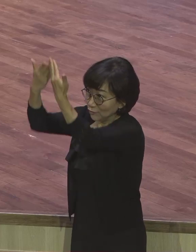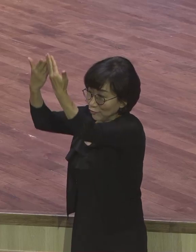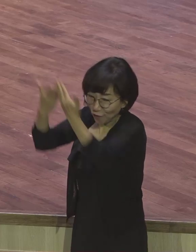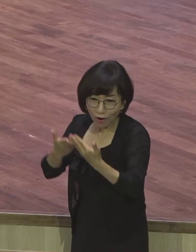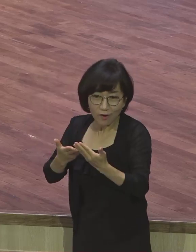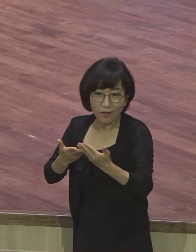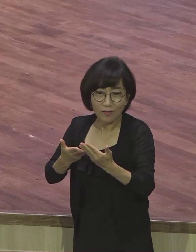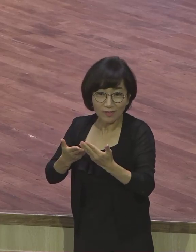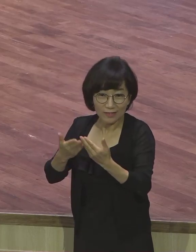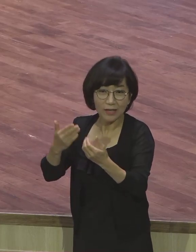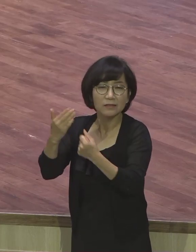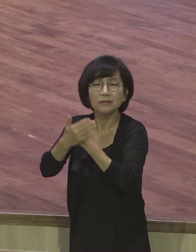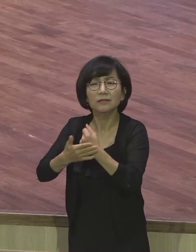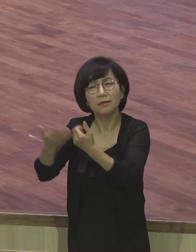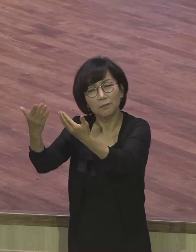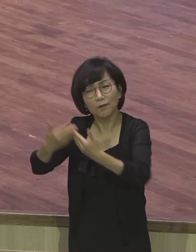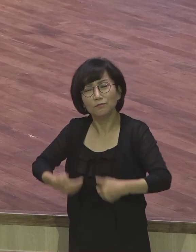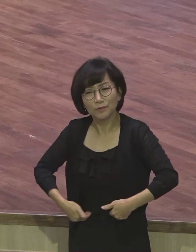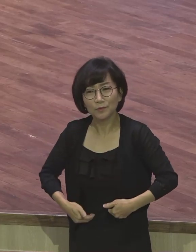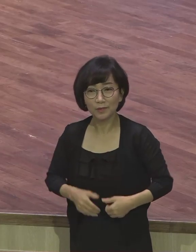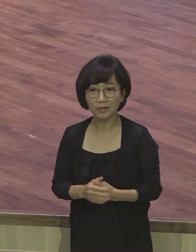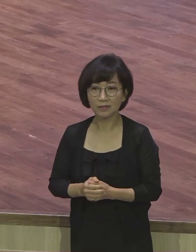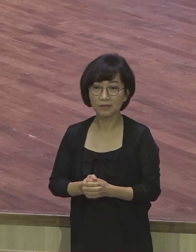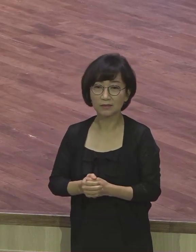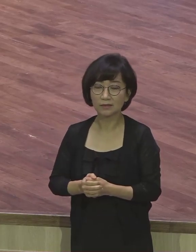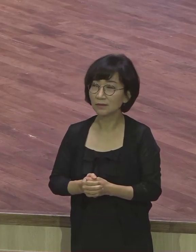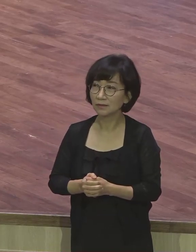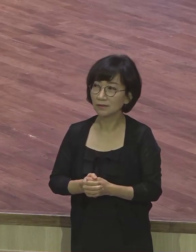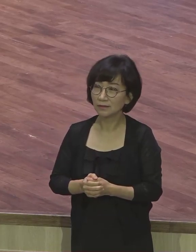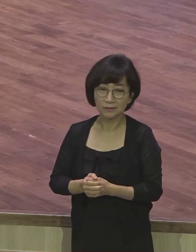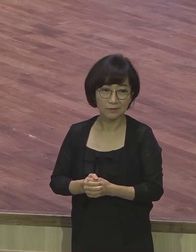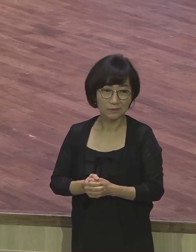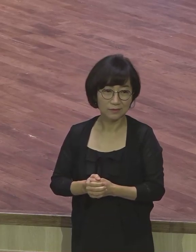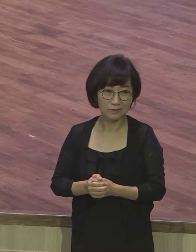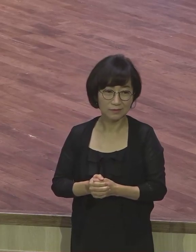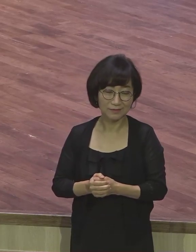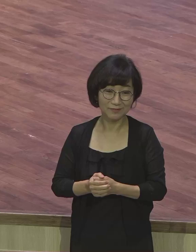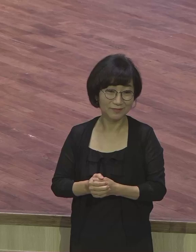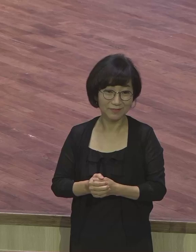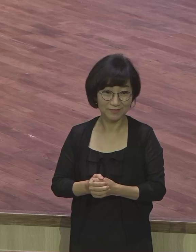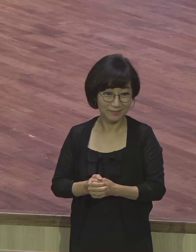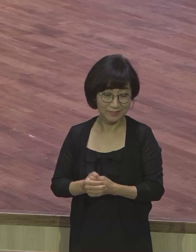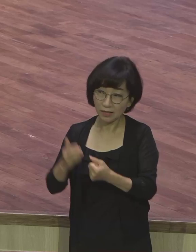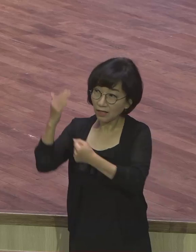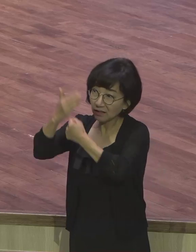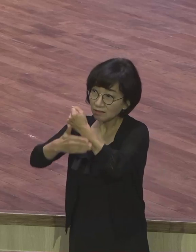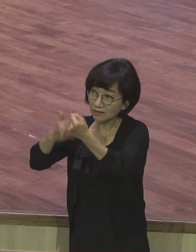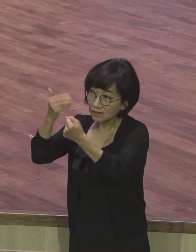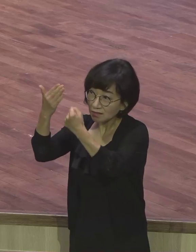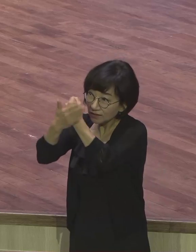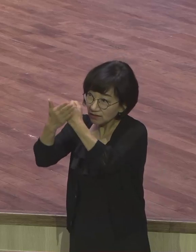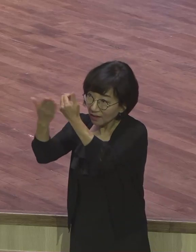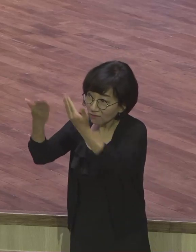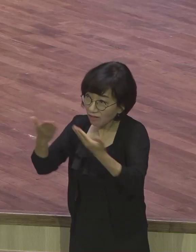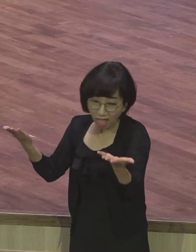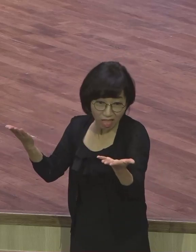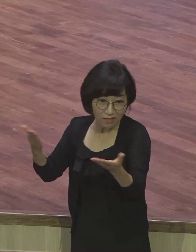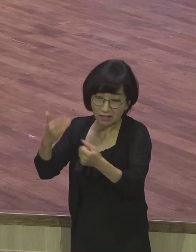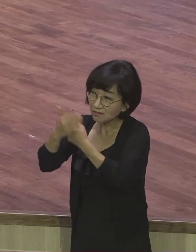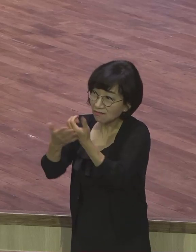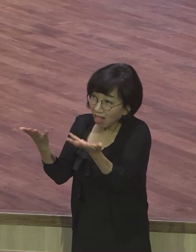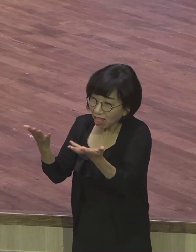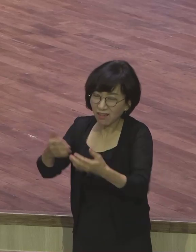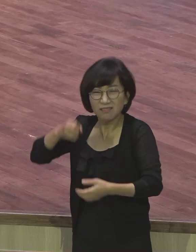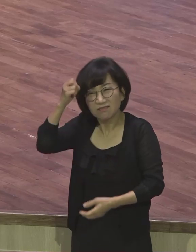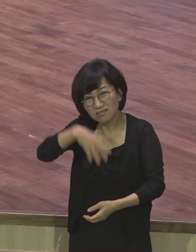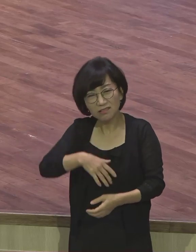은혜를 받아야지요. 은혜를 받아야 뭐 교회를 위하든지 뭐 하든지 하지 은혜를 못 받았는데.